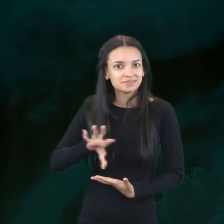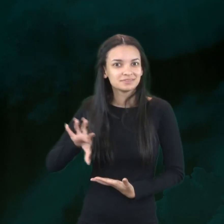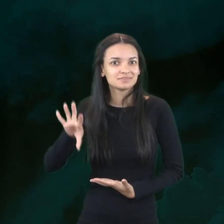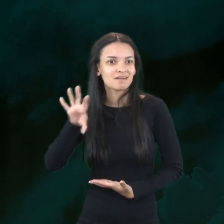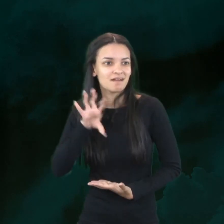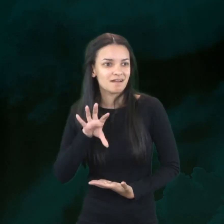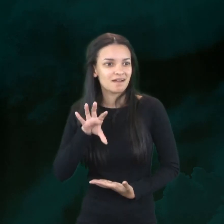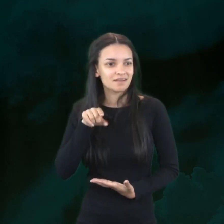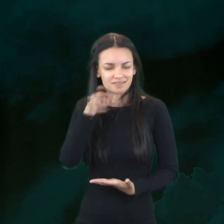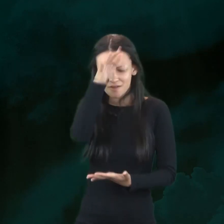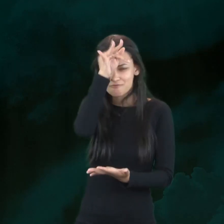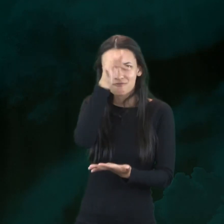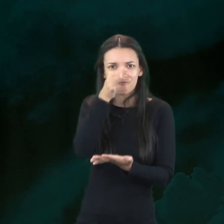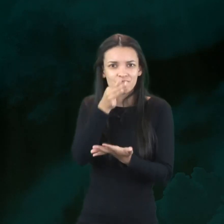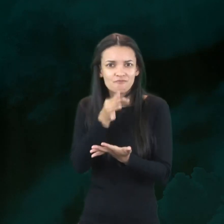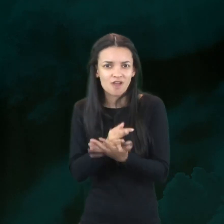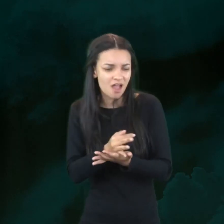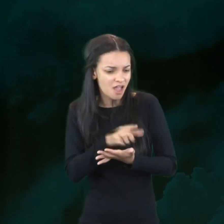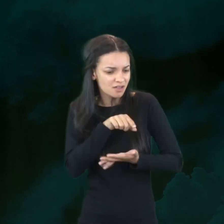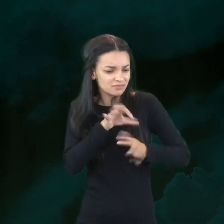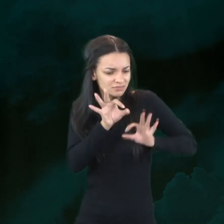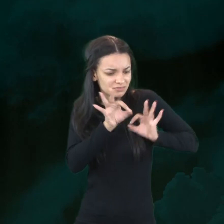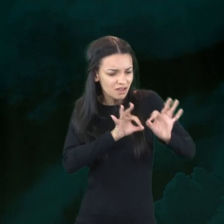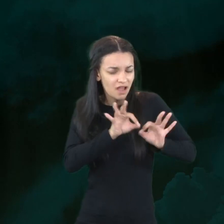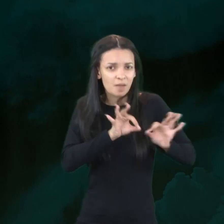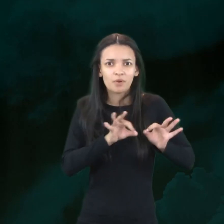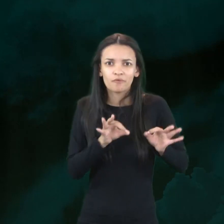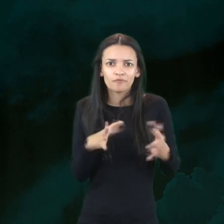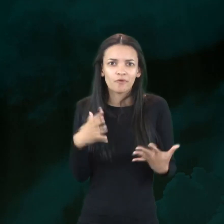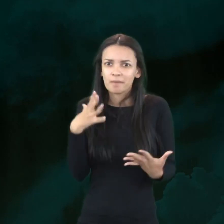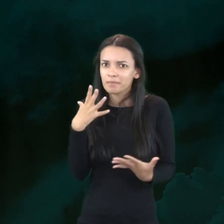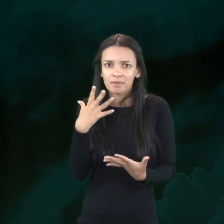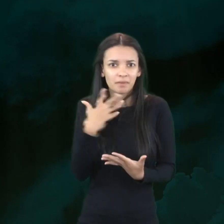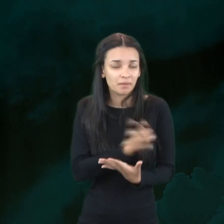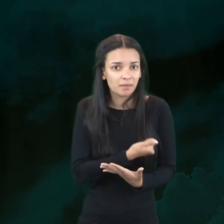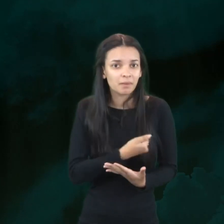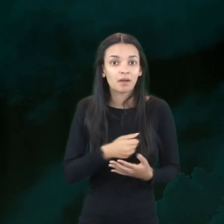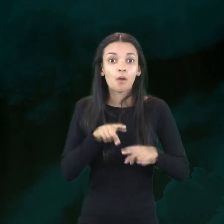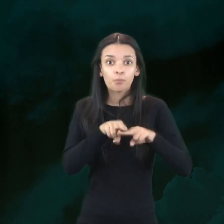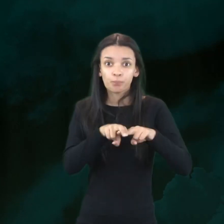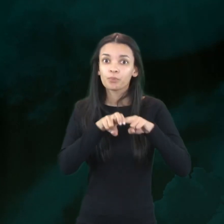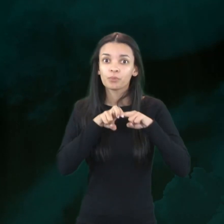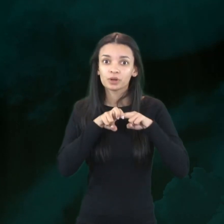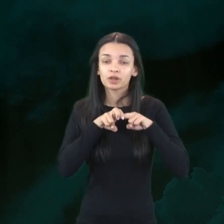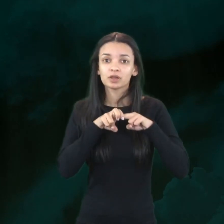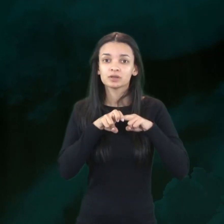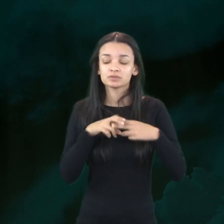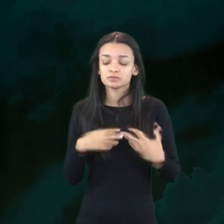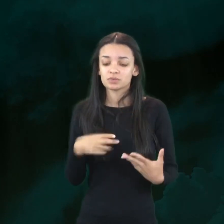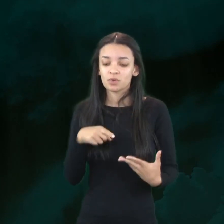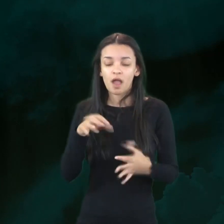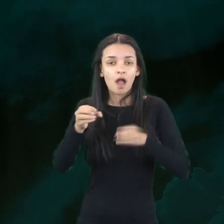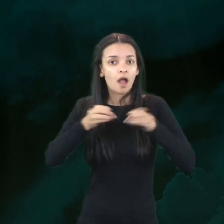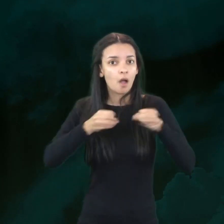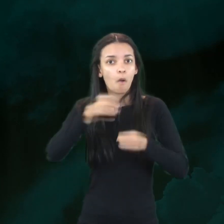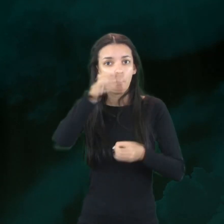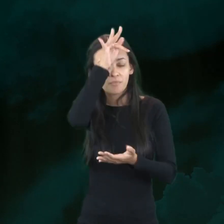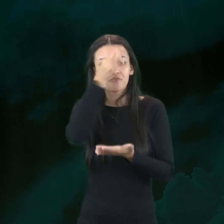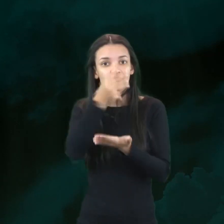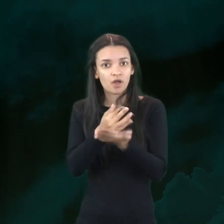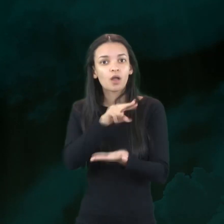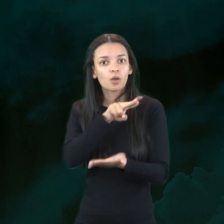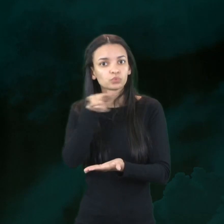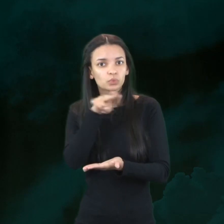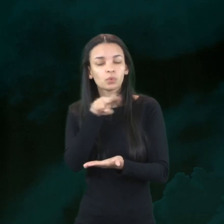fé trabalhou entre eles foi uma coisa tremenda. Por isso eu chamo de obra de fé. Essa fé trabalha, essa